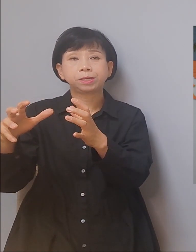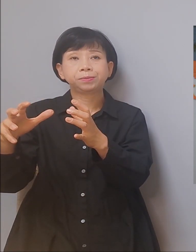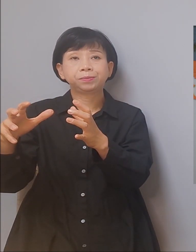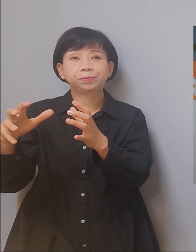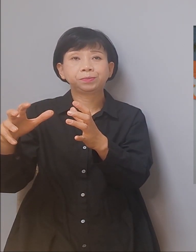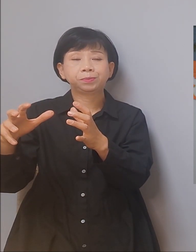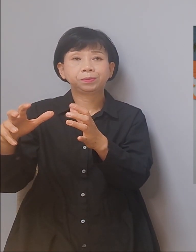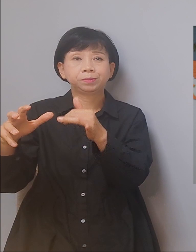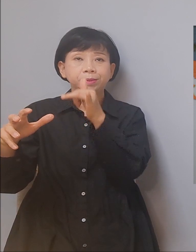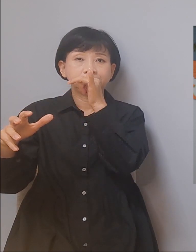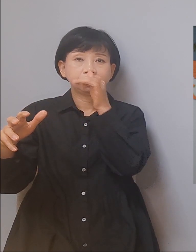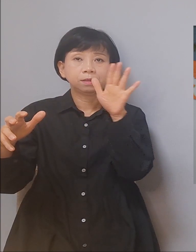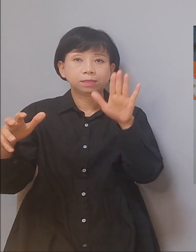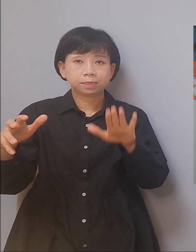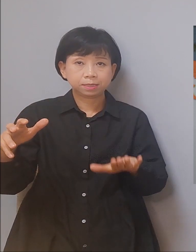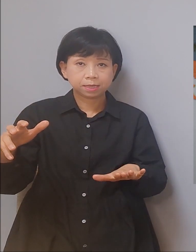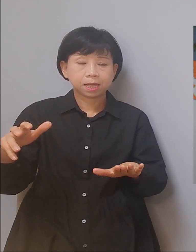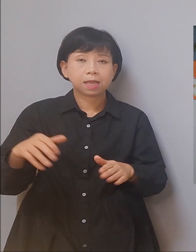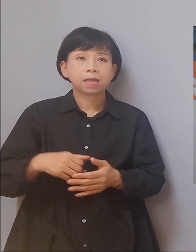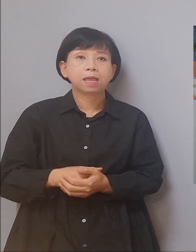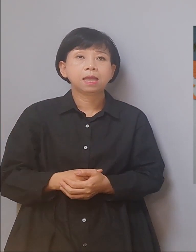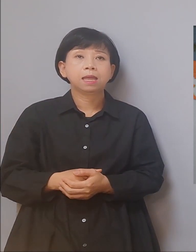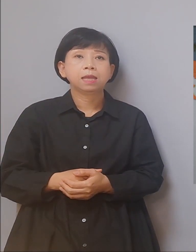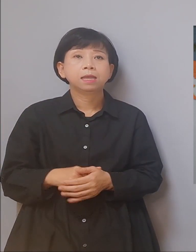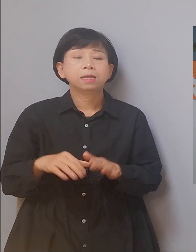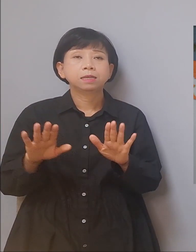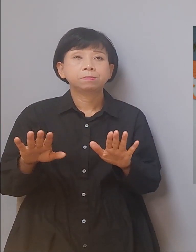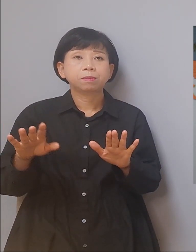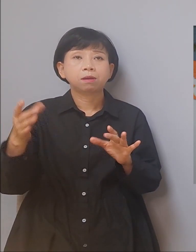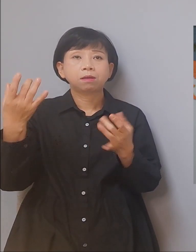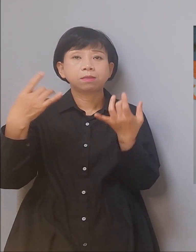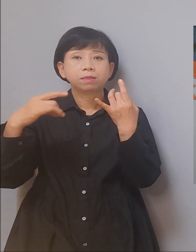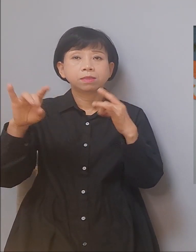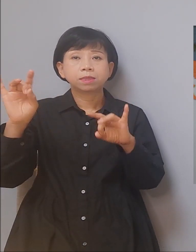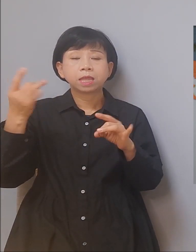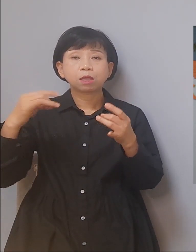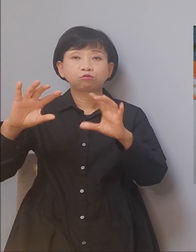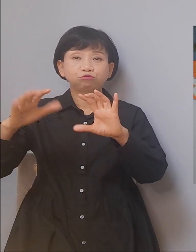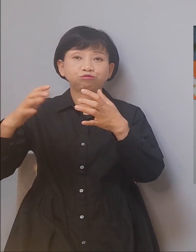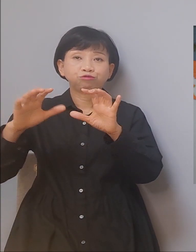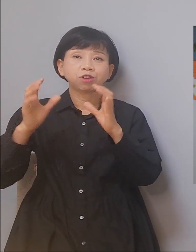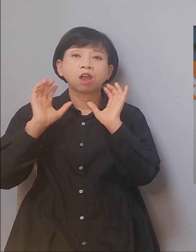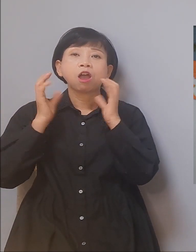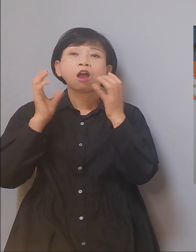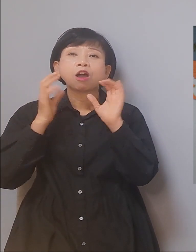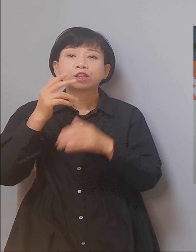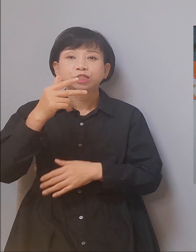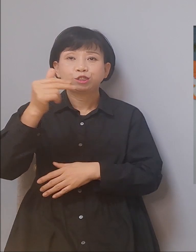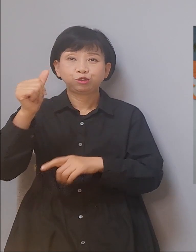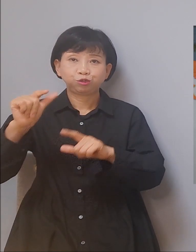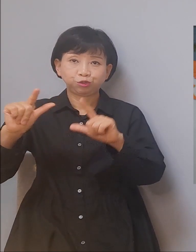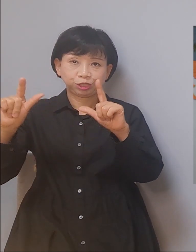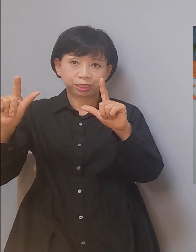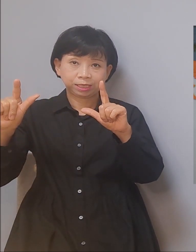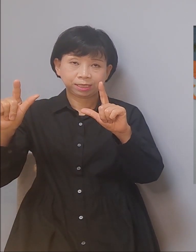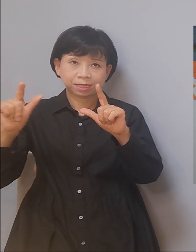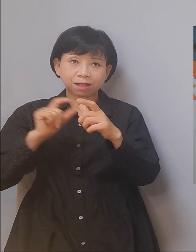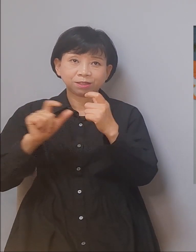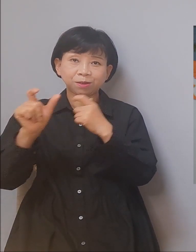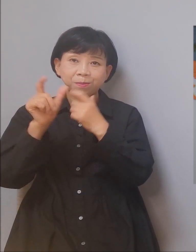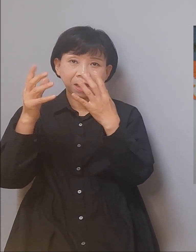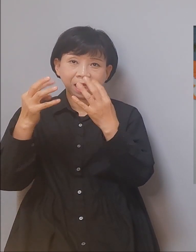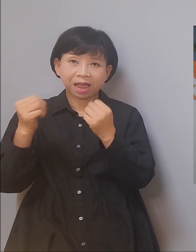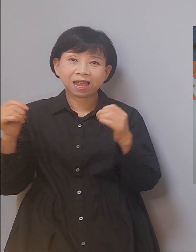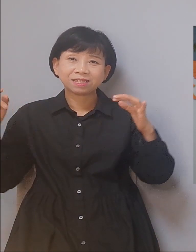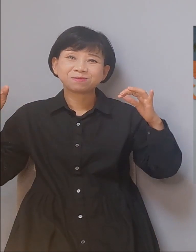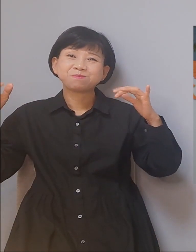예정이 되어 있었다고 했는데 이번 주일이 태국은 어린이 주일이래요. 그리고 또 더 많은 분들이